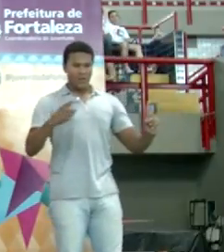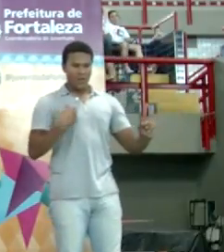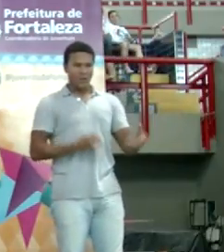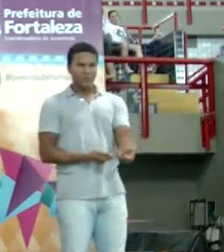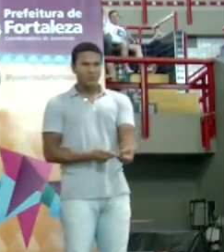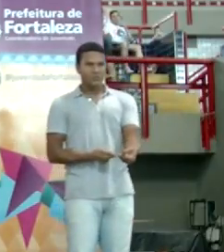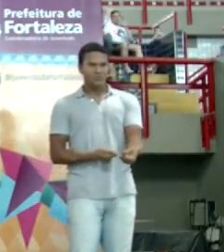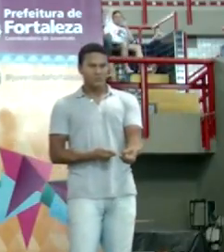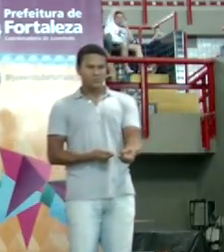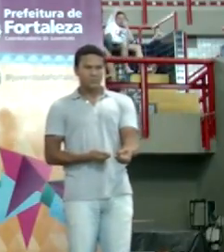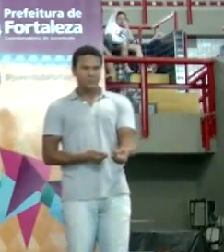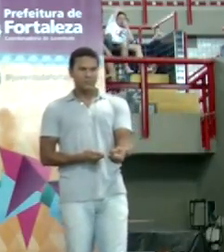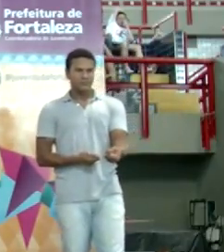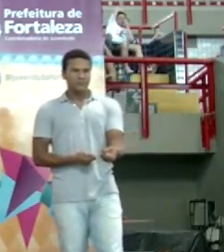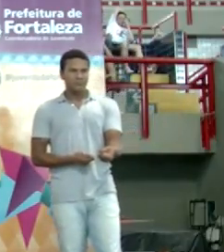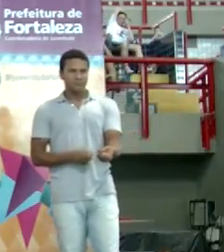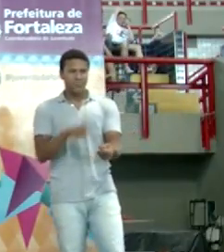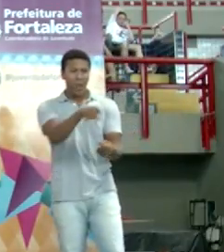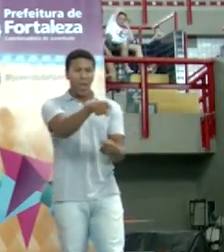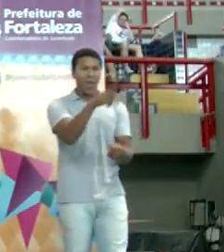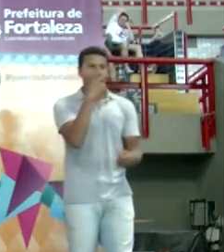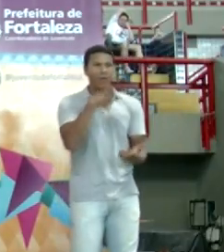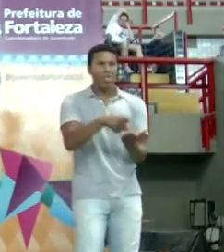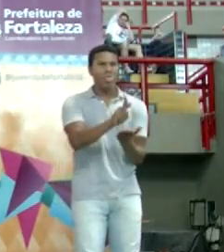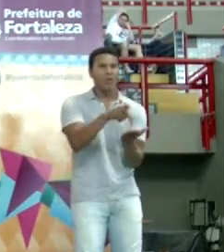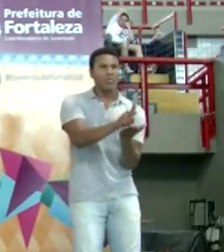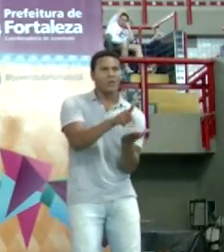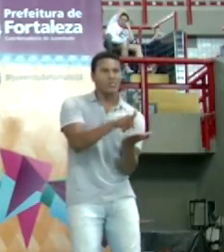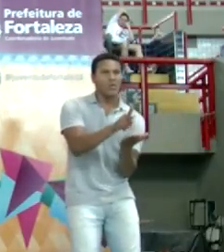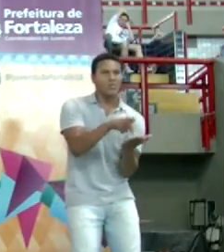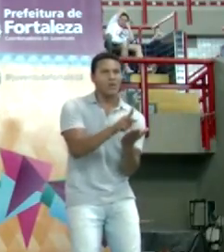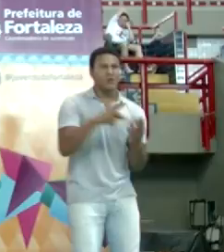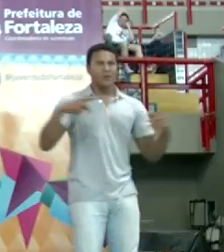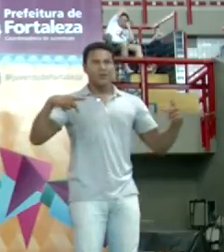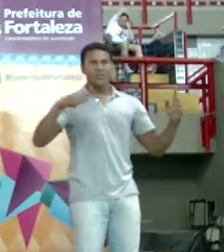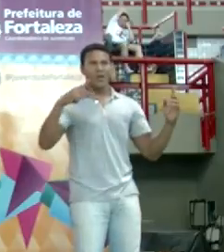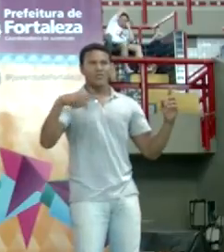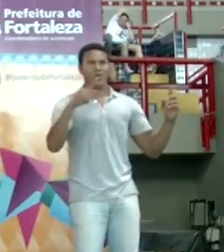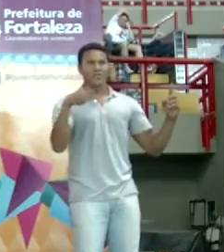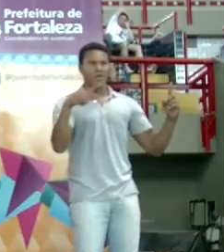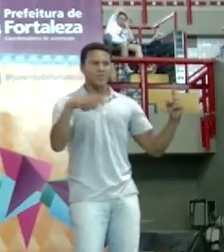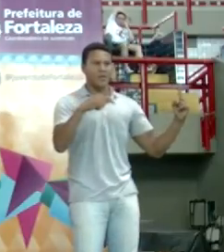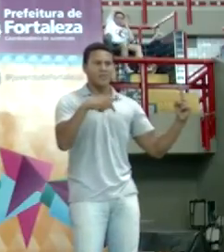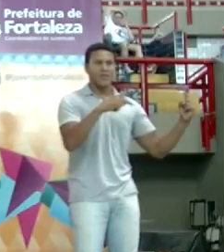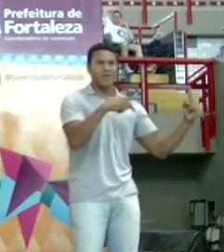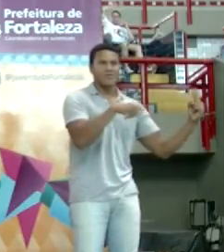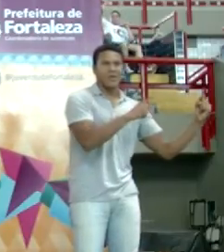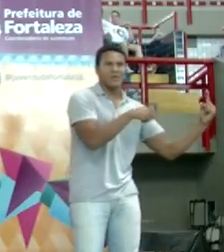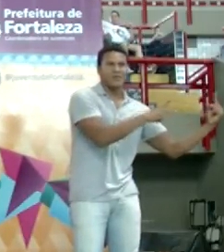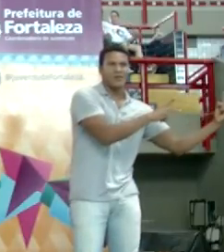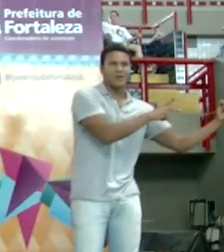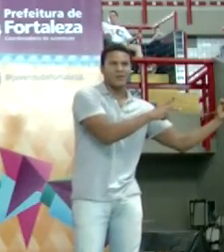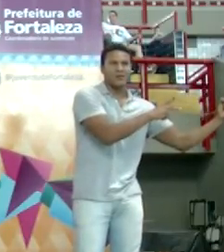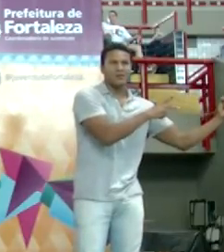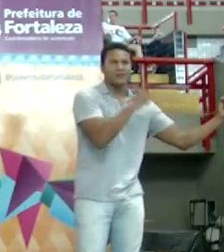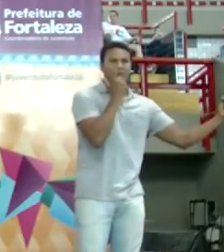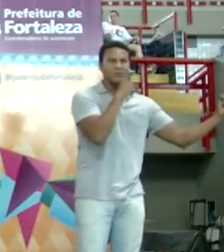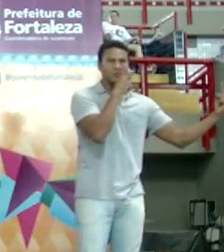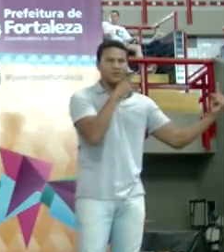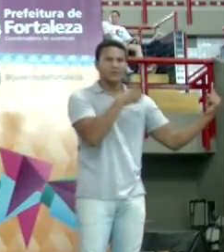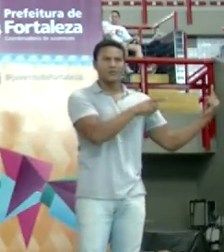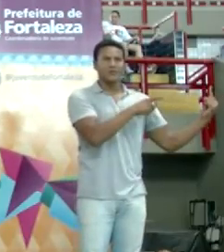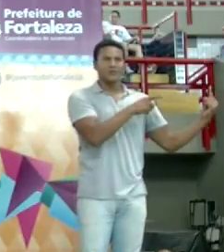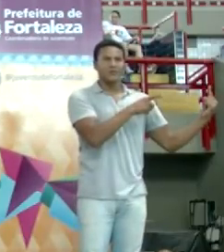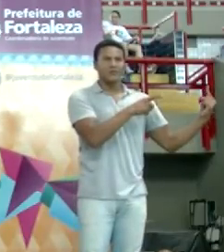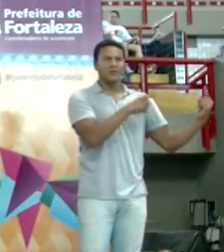não é? Porque que geralmente quem ganha o cabo de guerra é quem tem mais força? Porque quem tem mais força gera